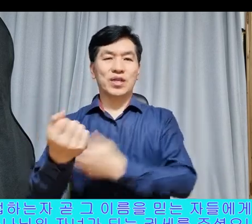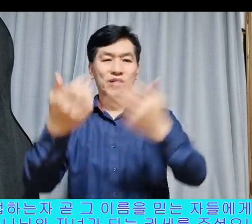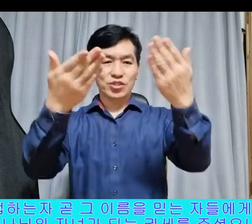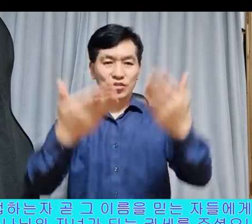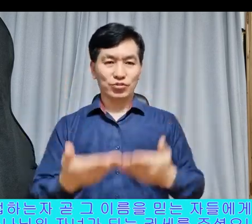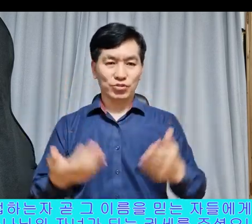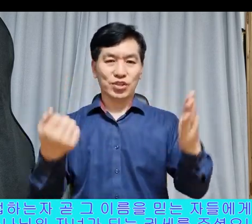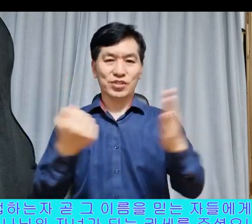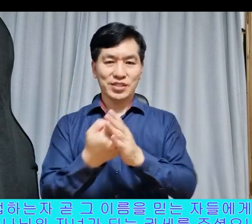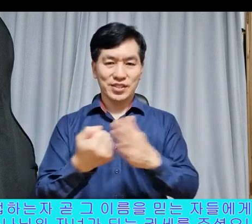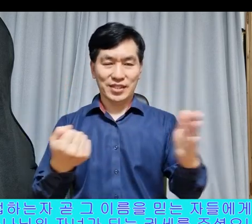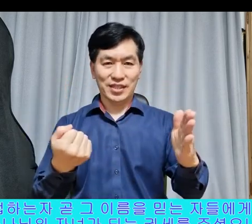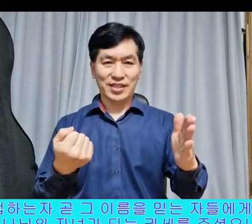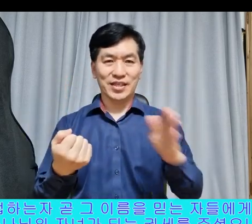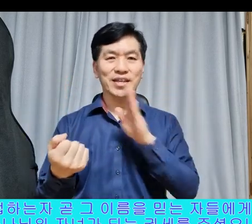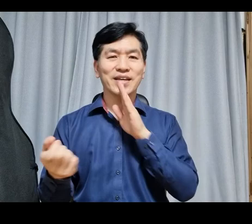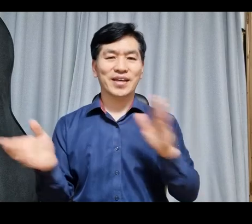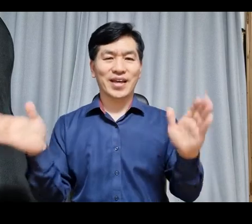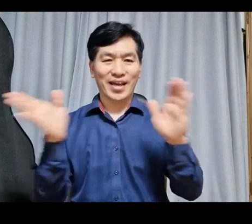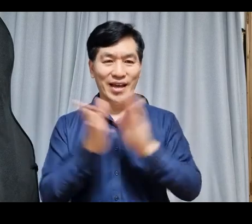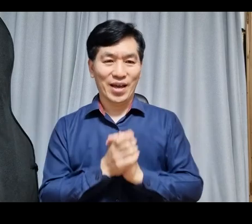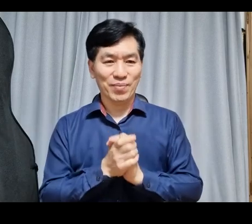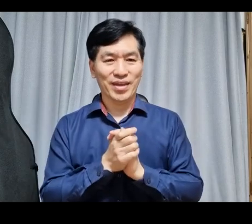권세를 주셨으니. 아멘.